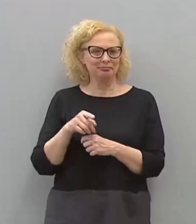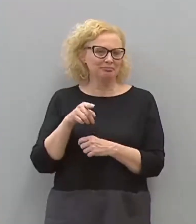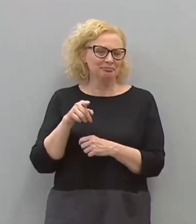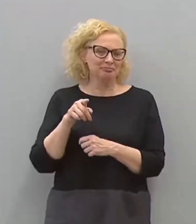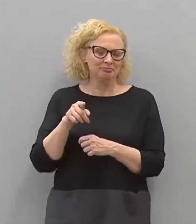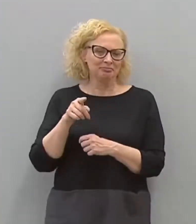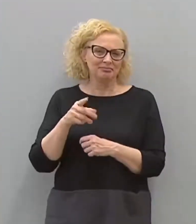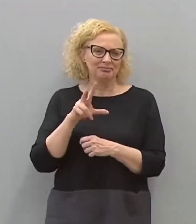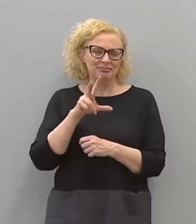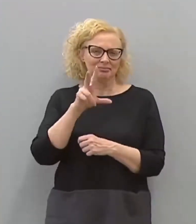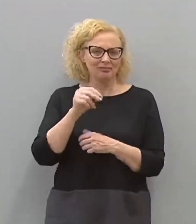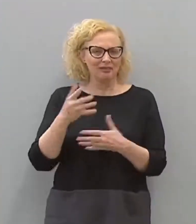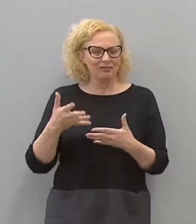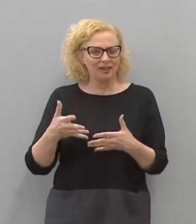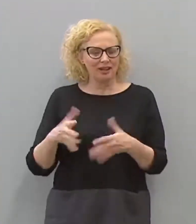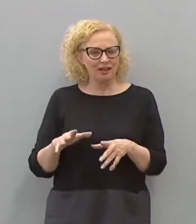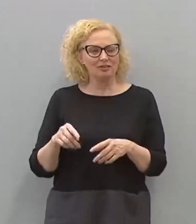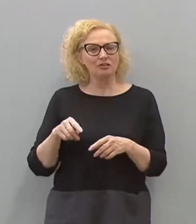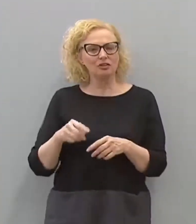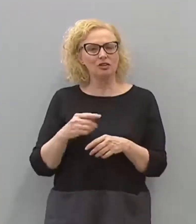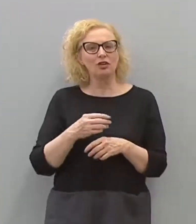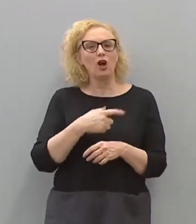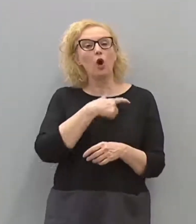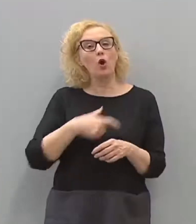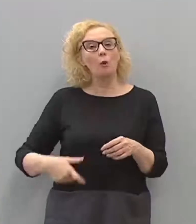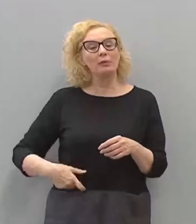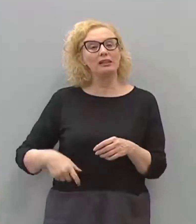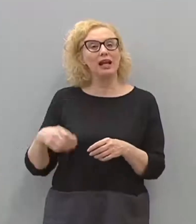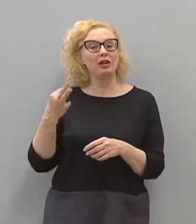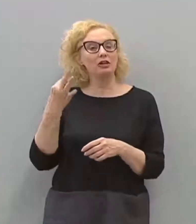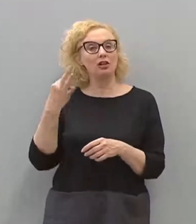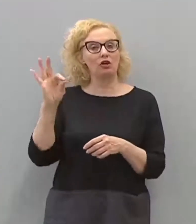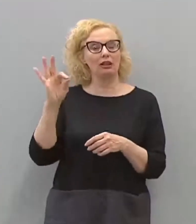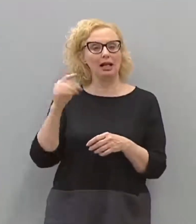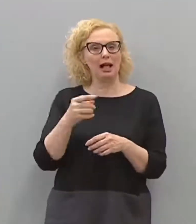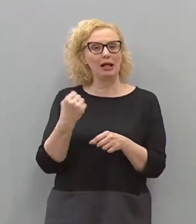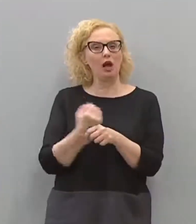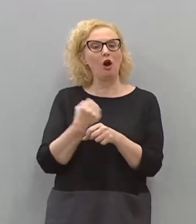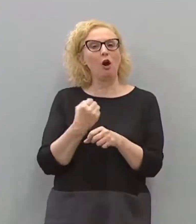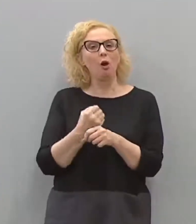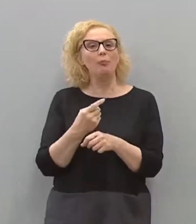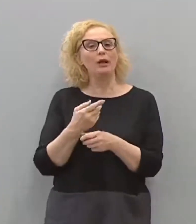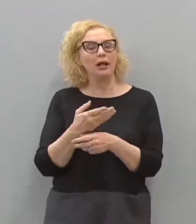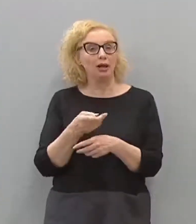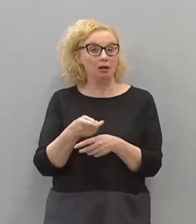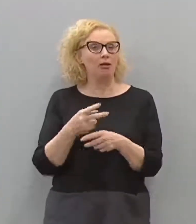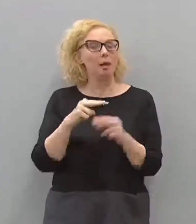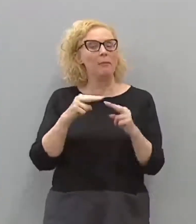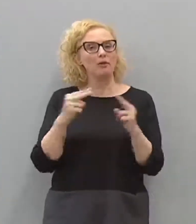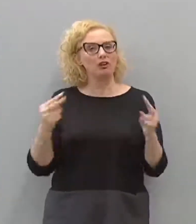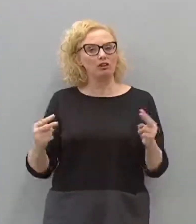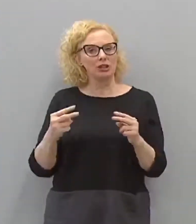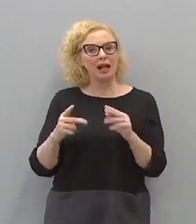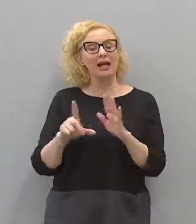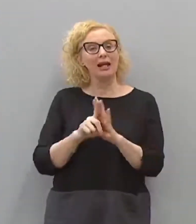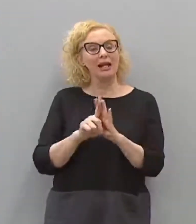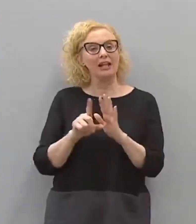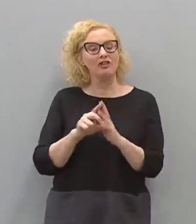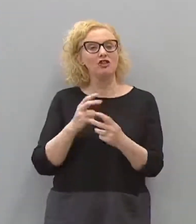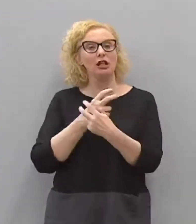rappresentato i commissari straordinari per le opere provinciali sono previsti da una legge del novembre